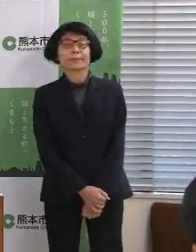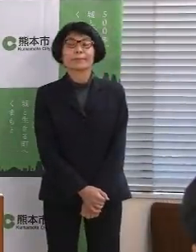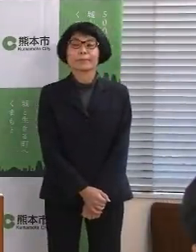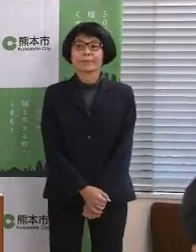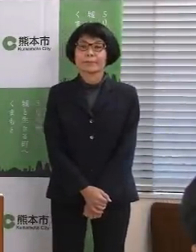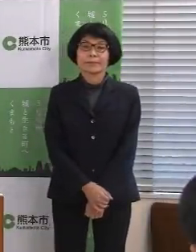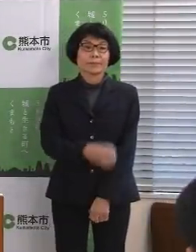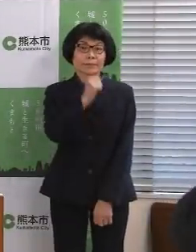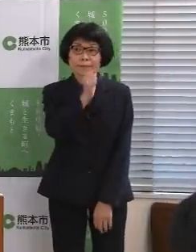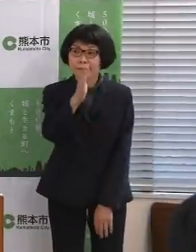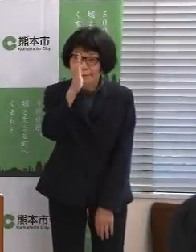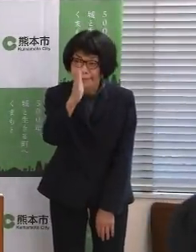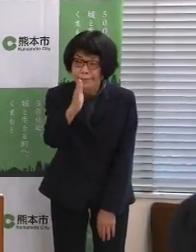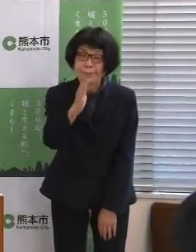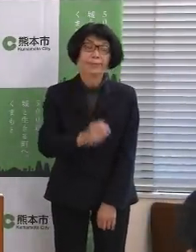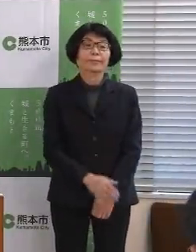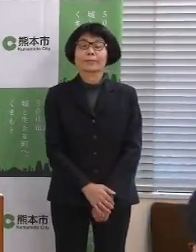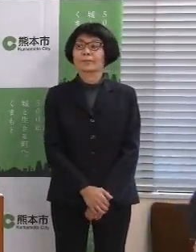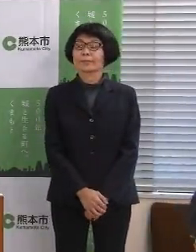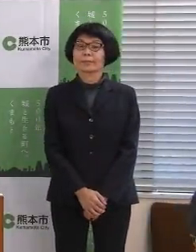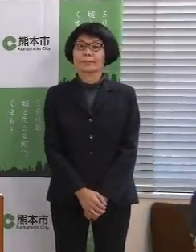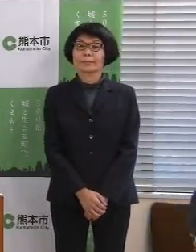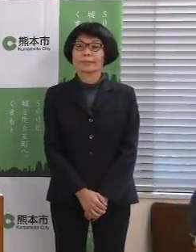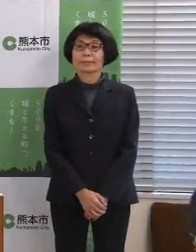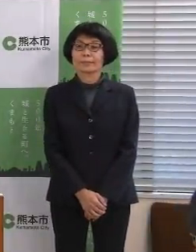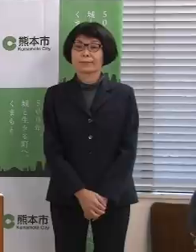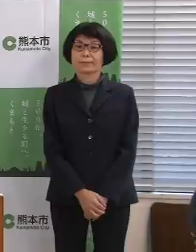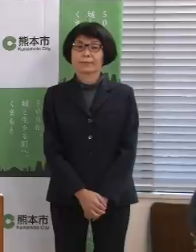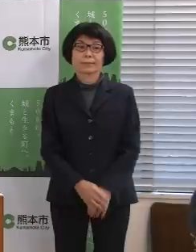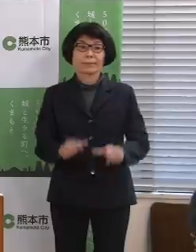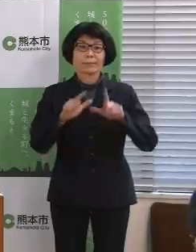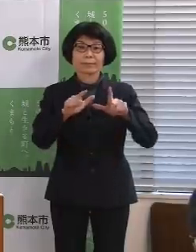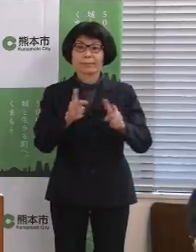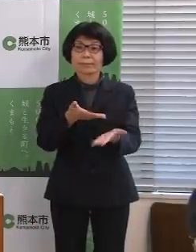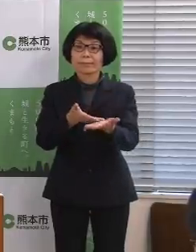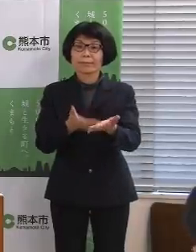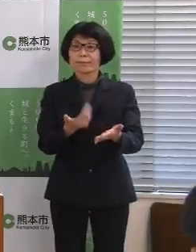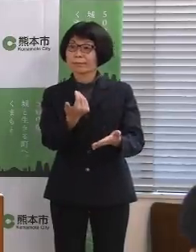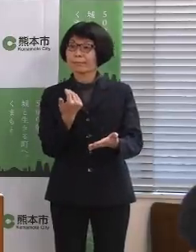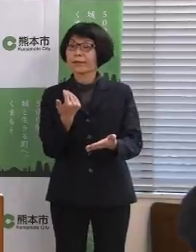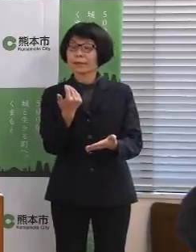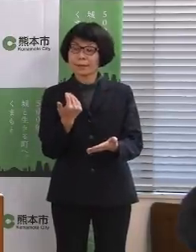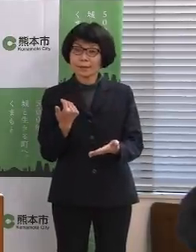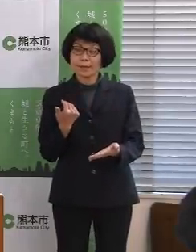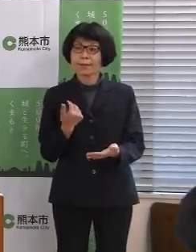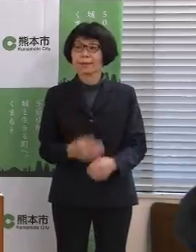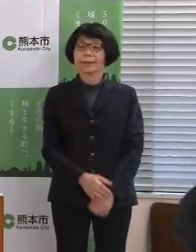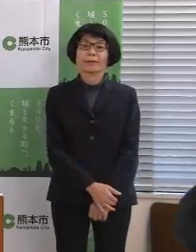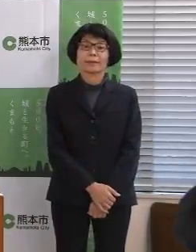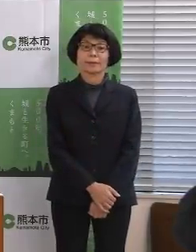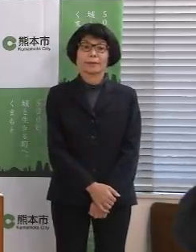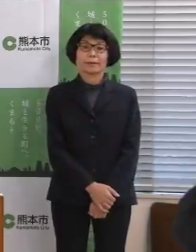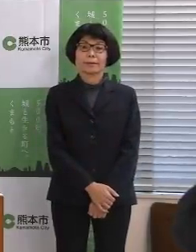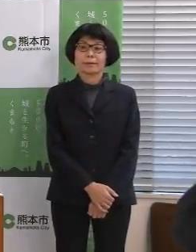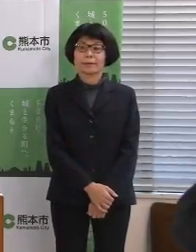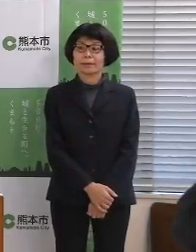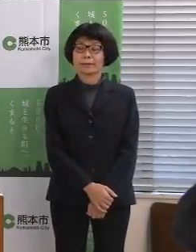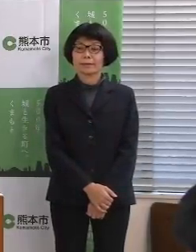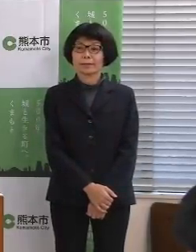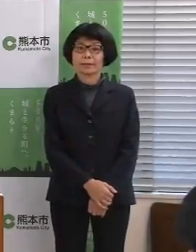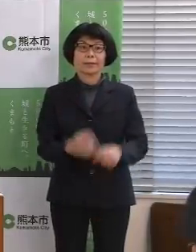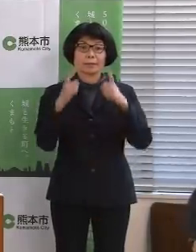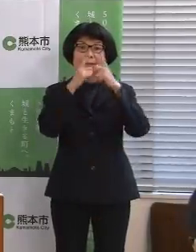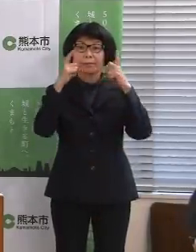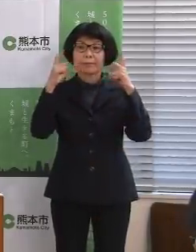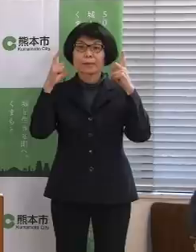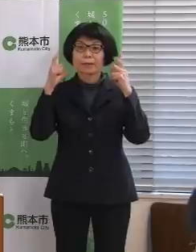それではよろしくお願いします。記者会見に先立って、会見の時の、マスク